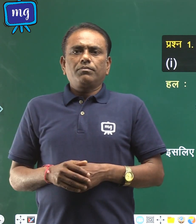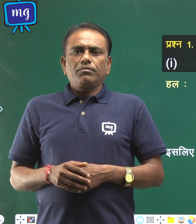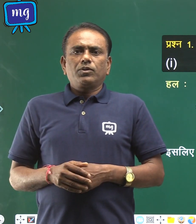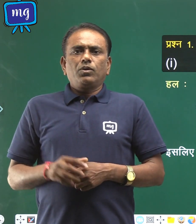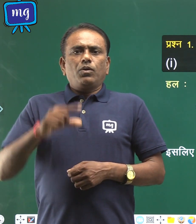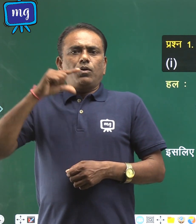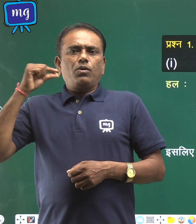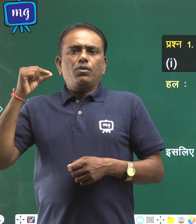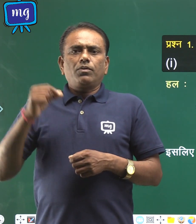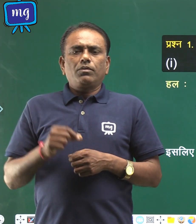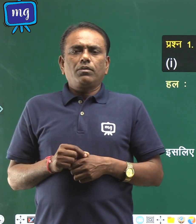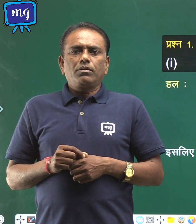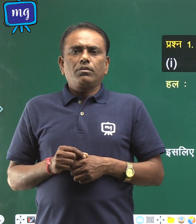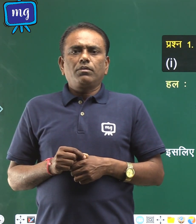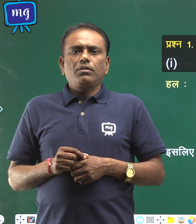और